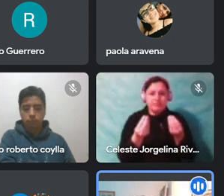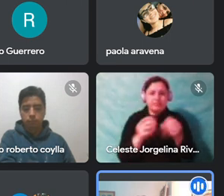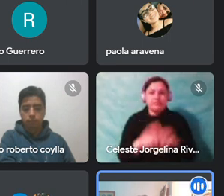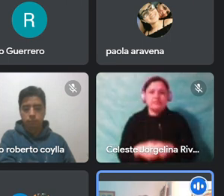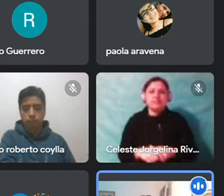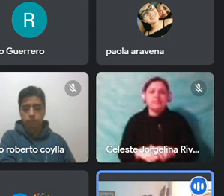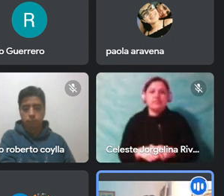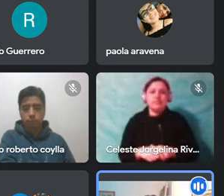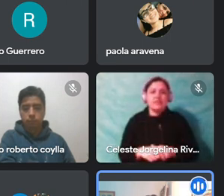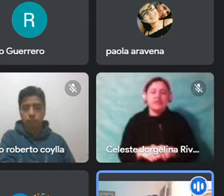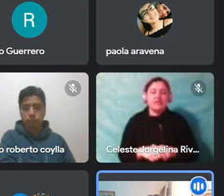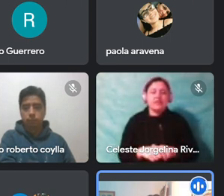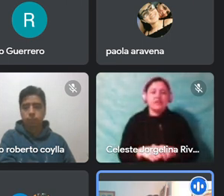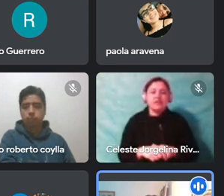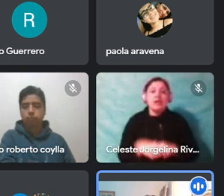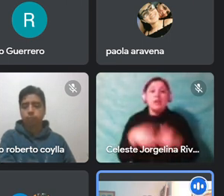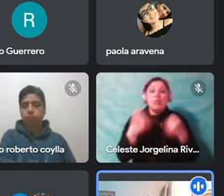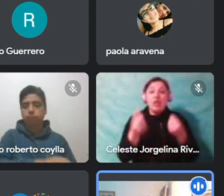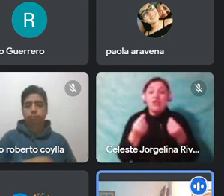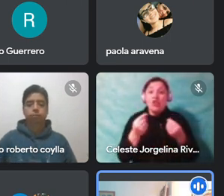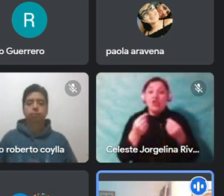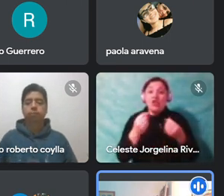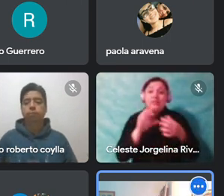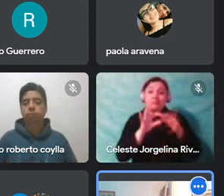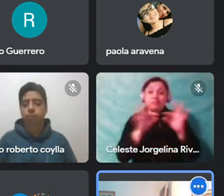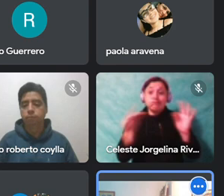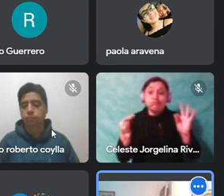bien, brinda una versión en castellano. ¿Cómo sería acá?